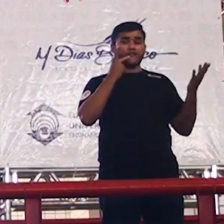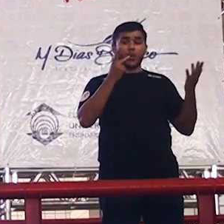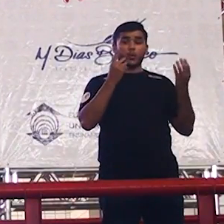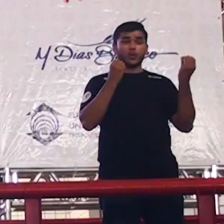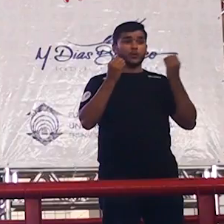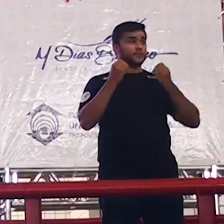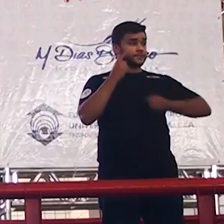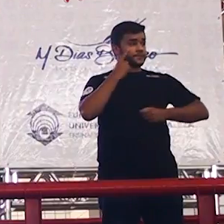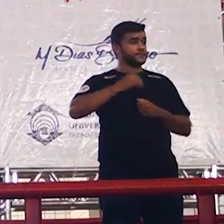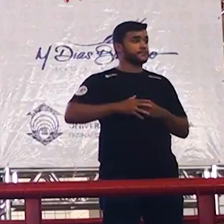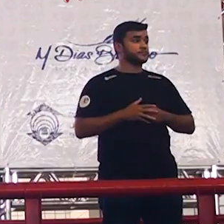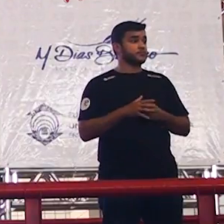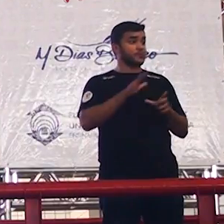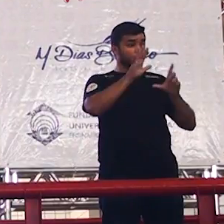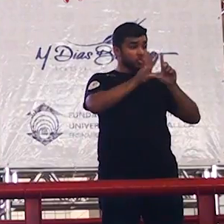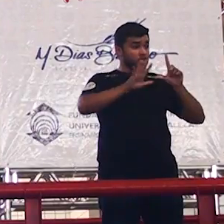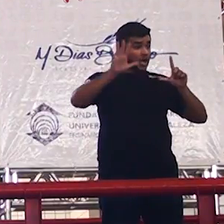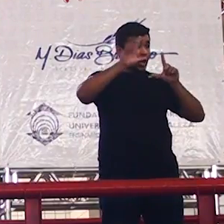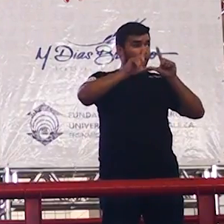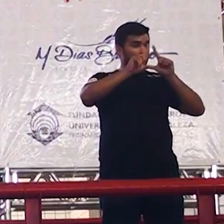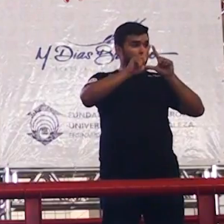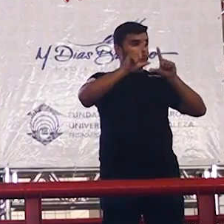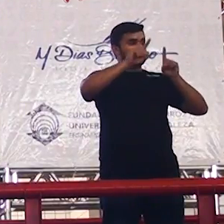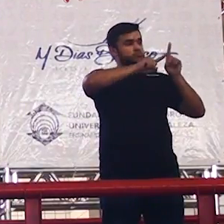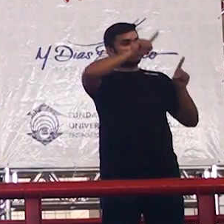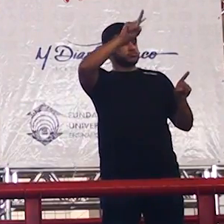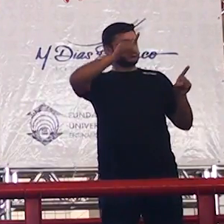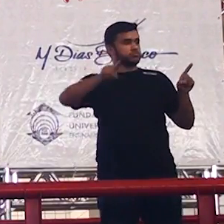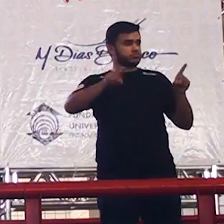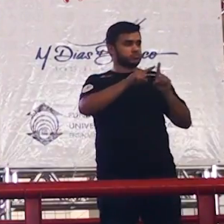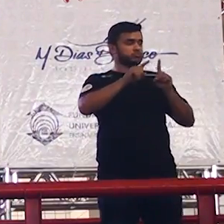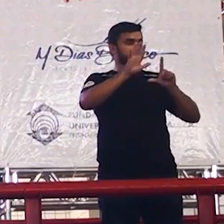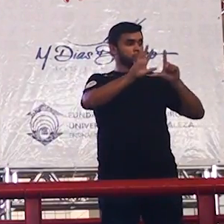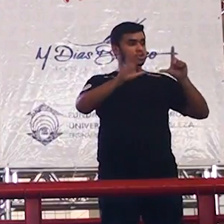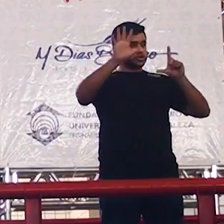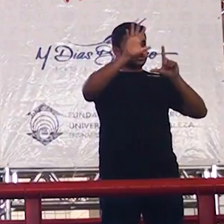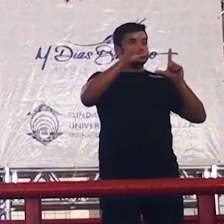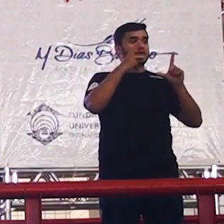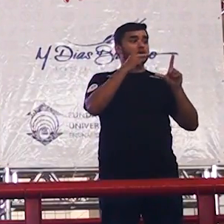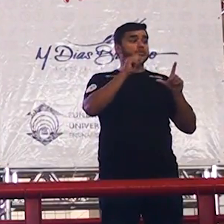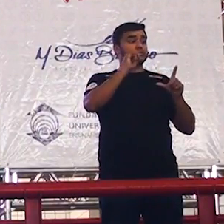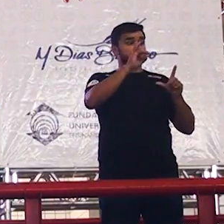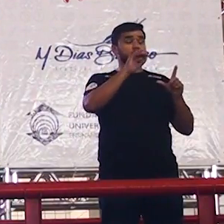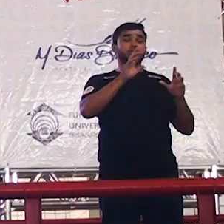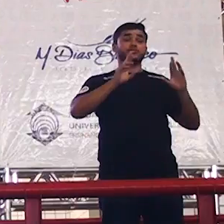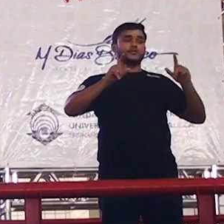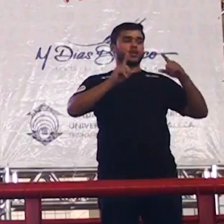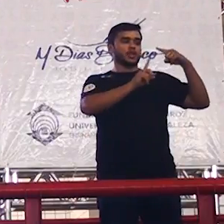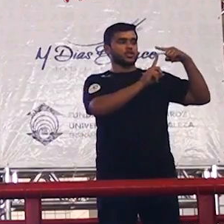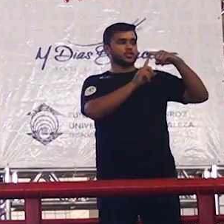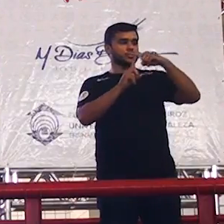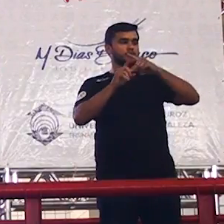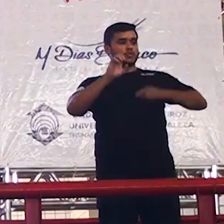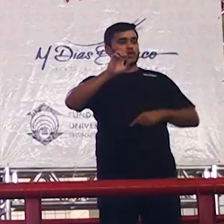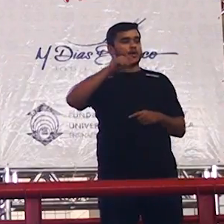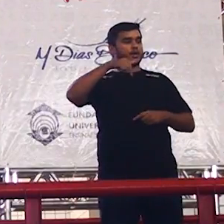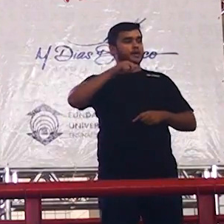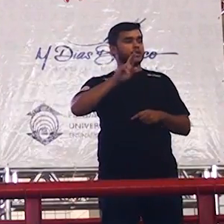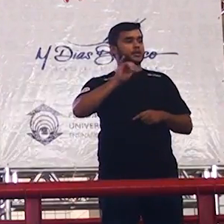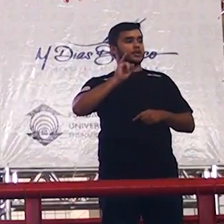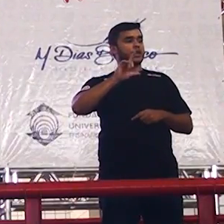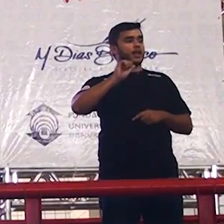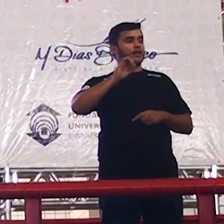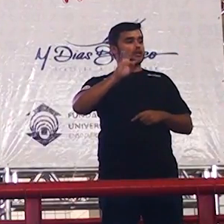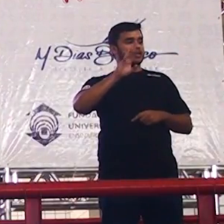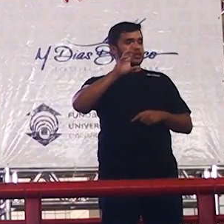triângulo geral. Nós temos a área do triângulo quando ele é equilátero. Nós temos a área do